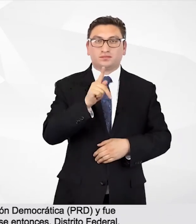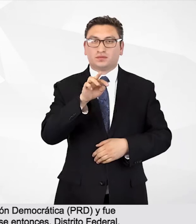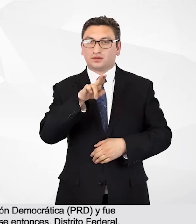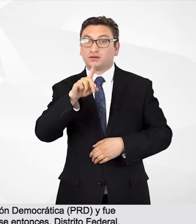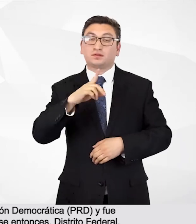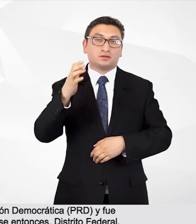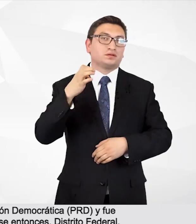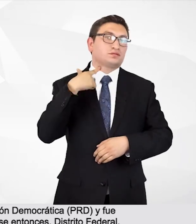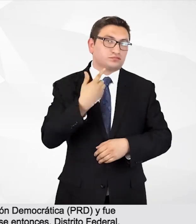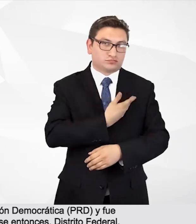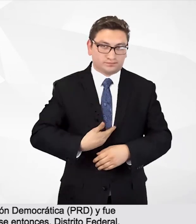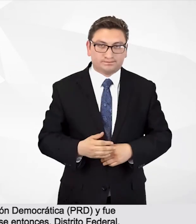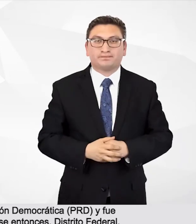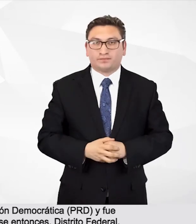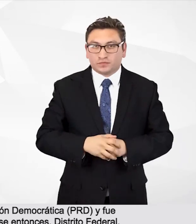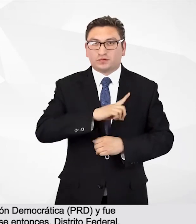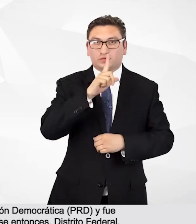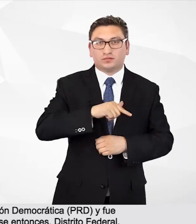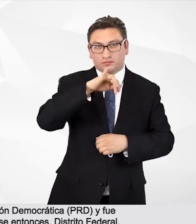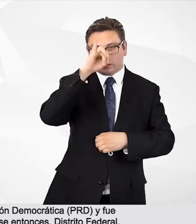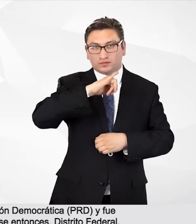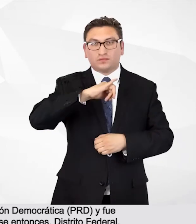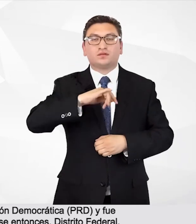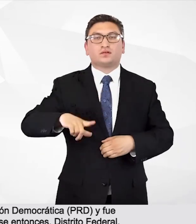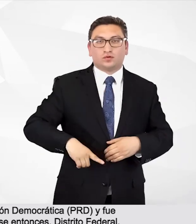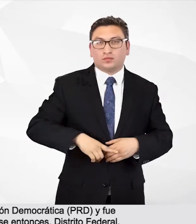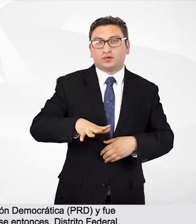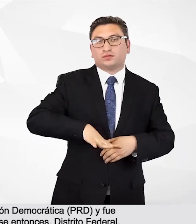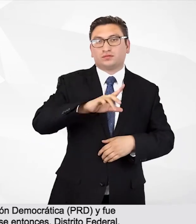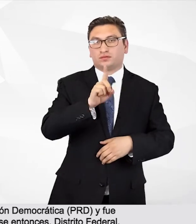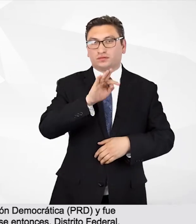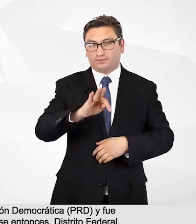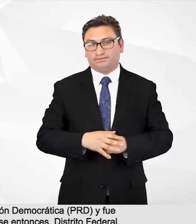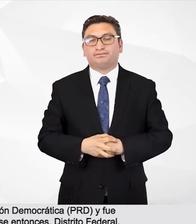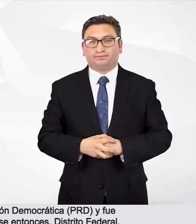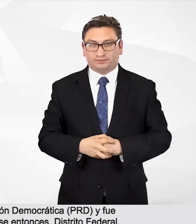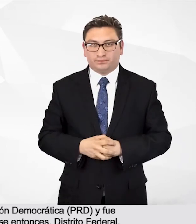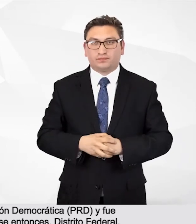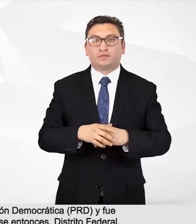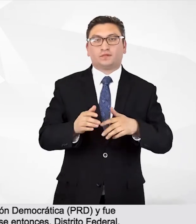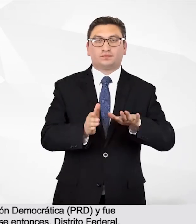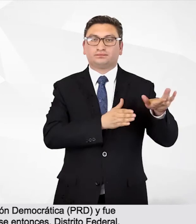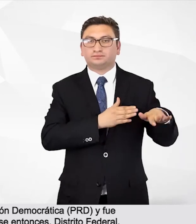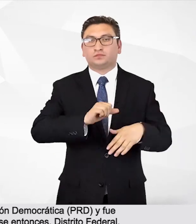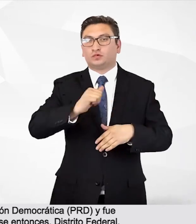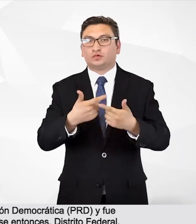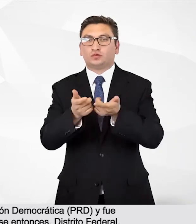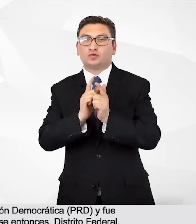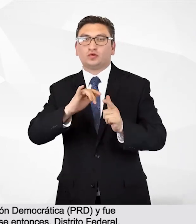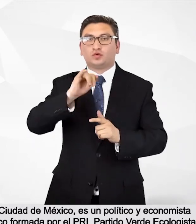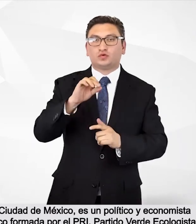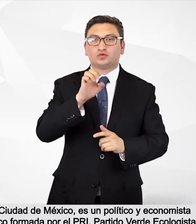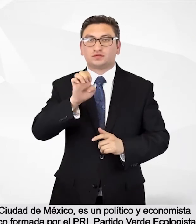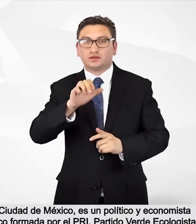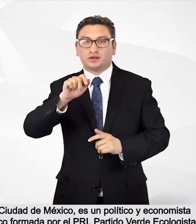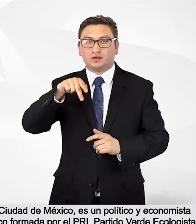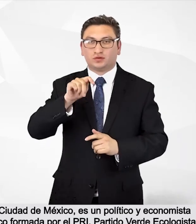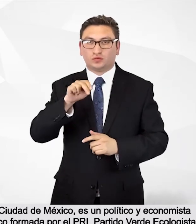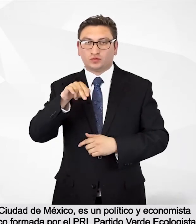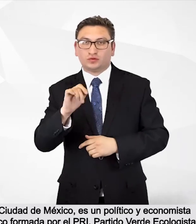Partido de la Revolución Democrática, PRD, y fue jefe del gobierno del en ese entonces Distrito Federal. José Antonio Amid